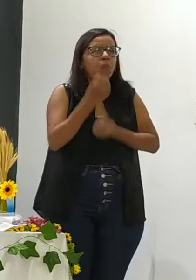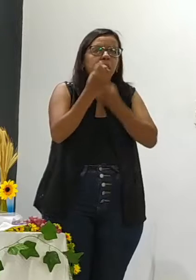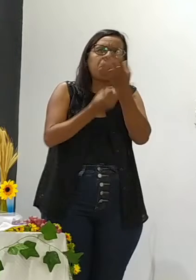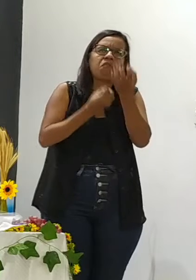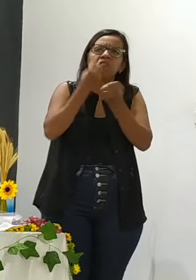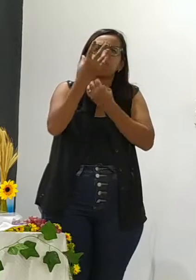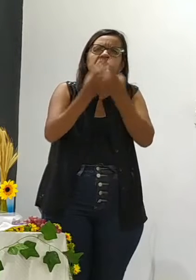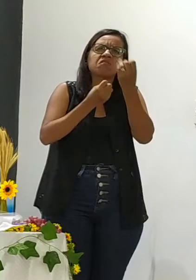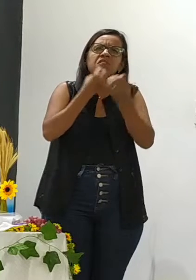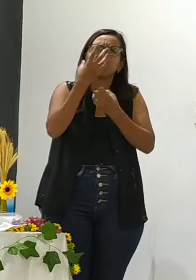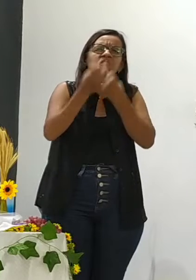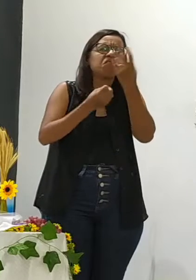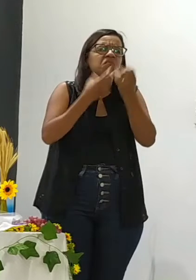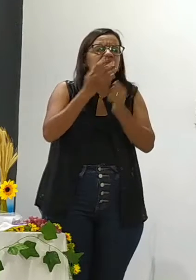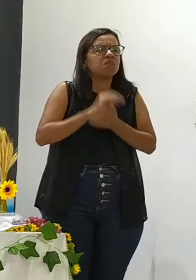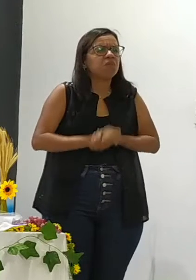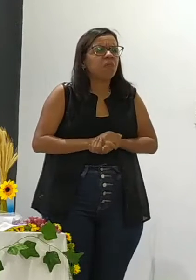ele.